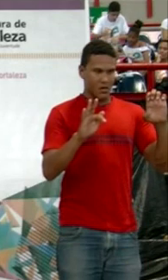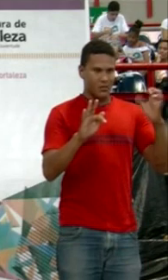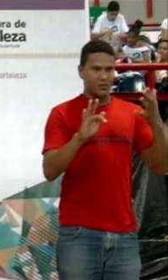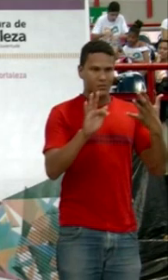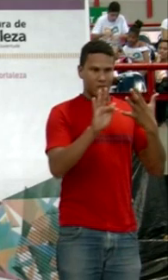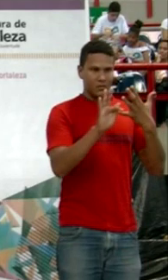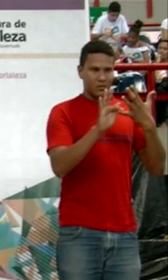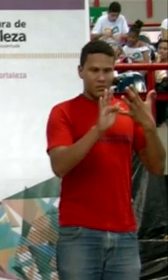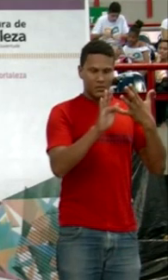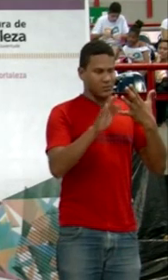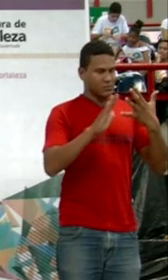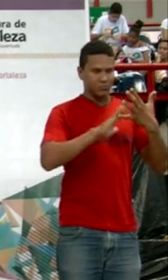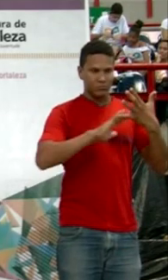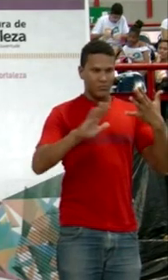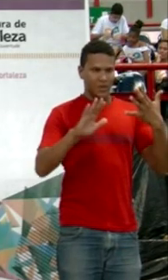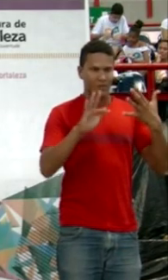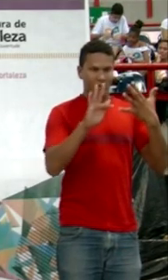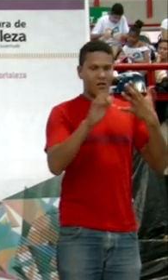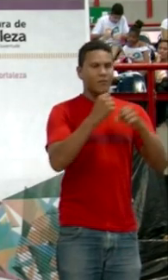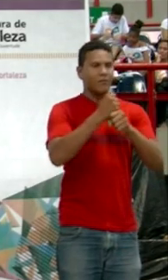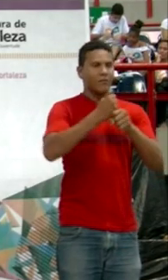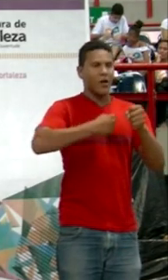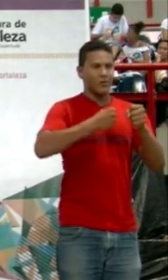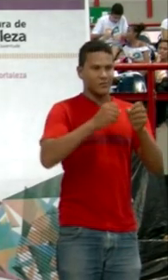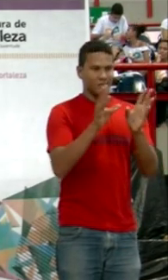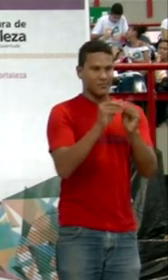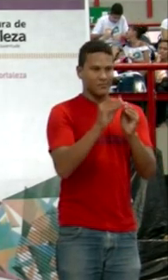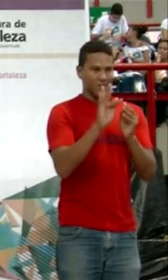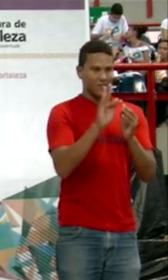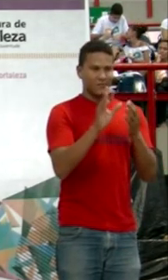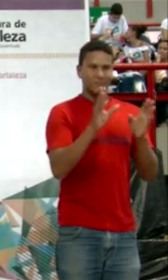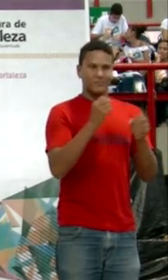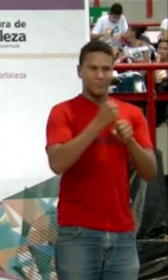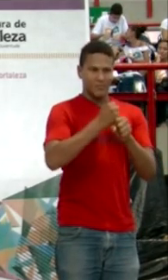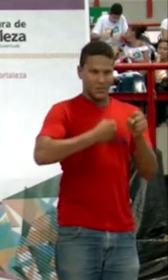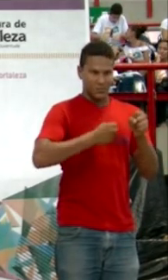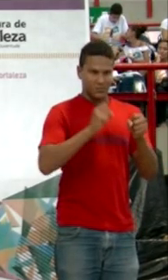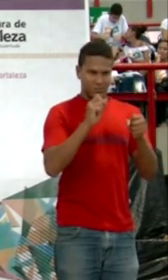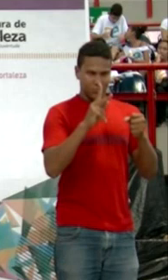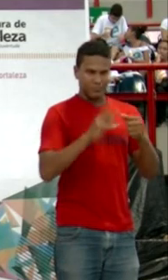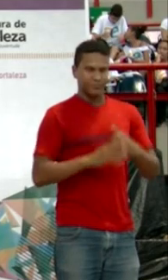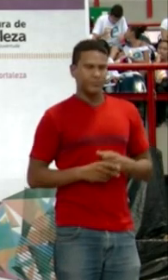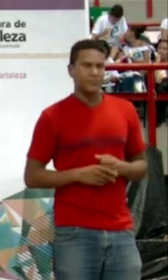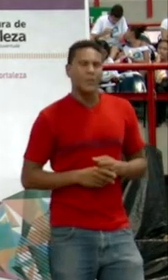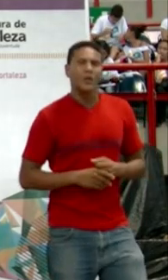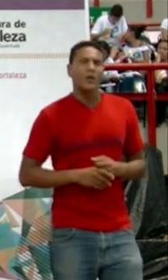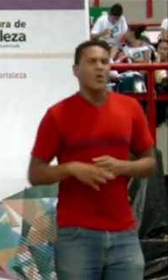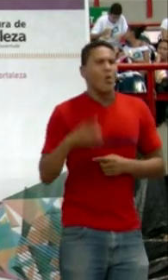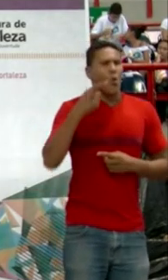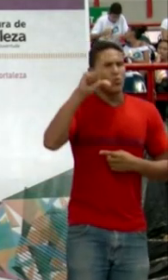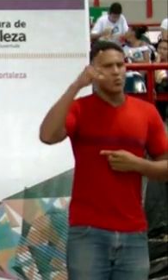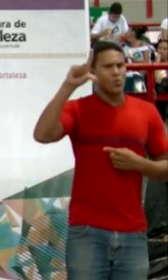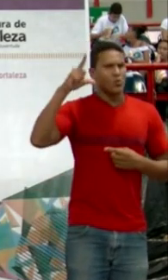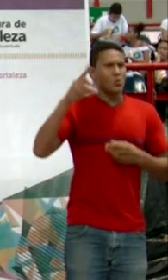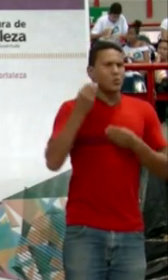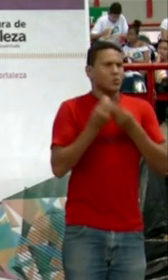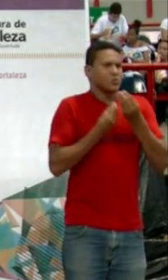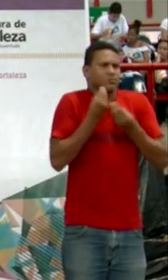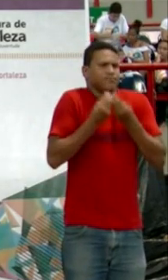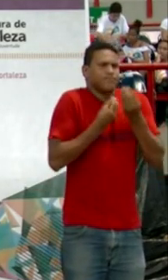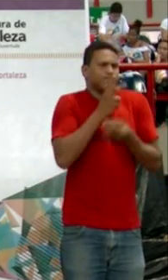logo falso na letra E. Para os demais ácidos, como é que a gente vai determinar a força? Subtrai o número